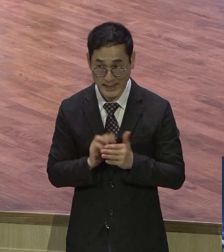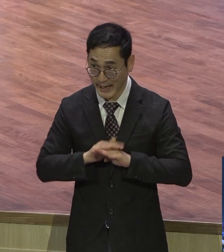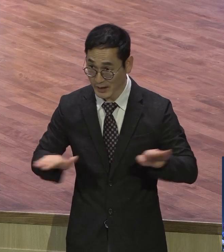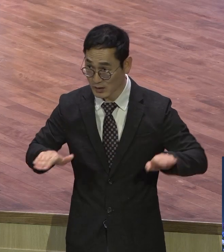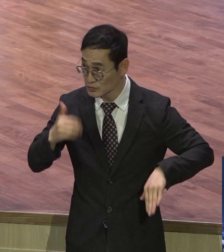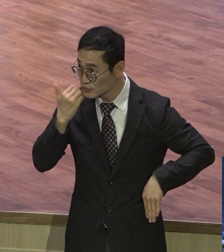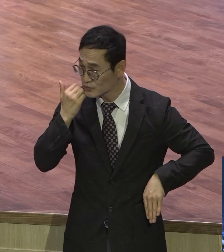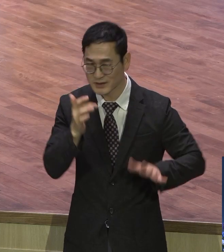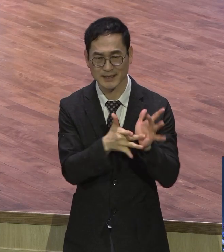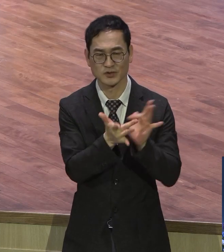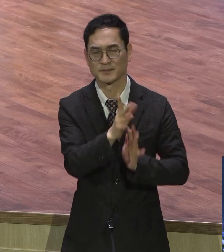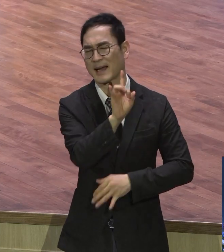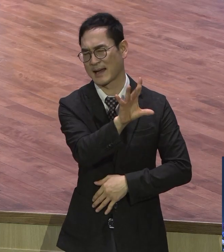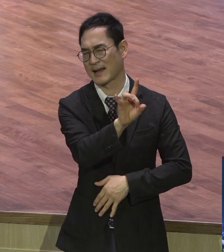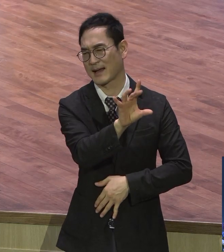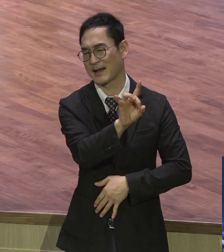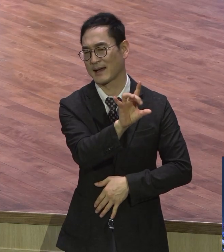예수밖에 없다